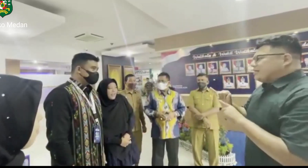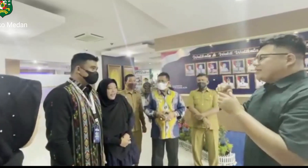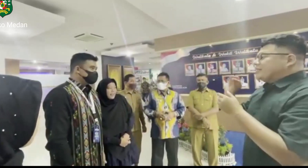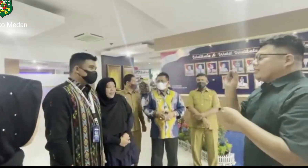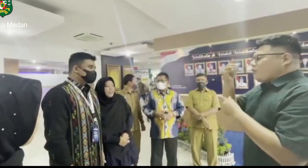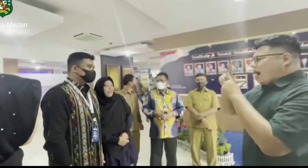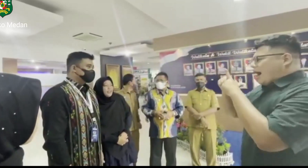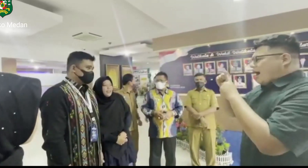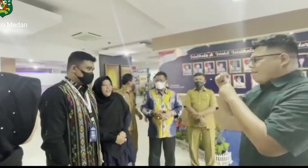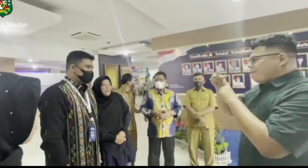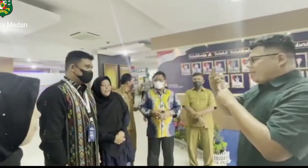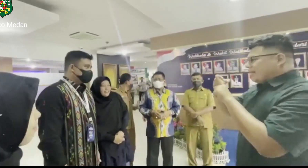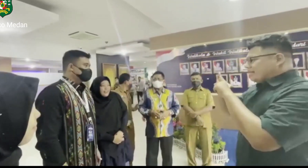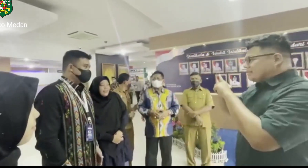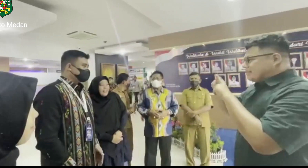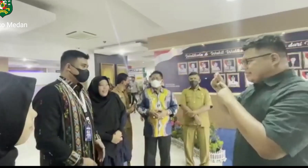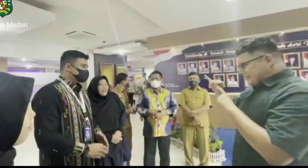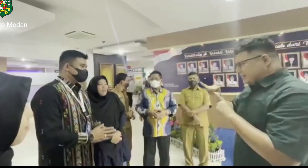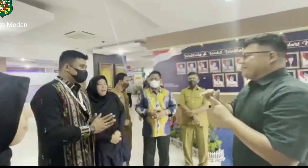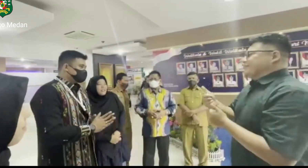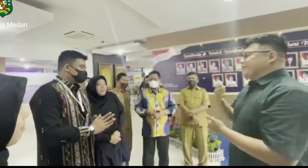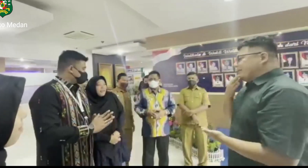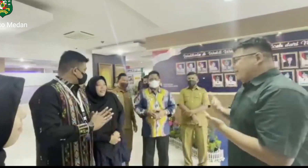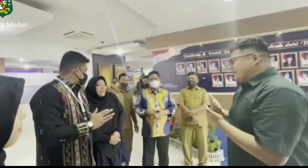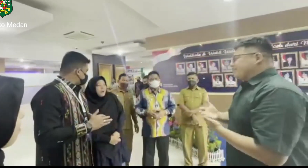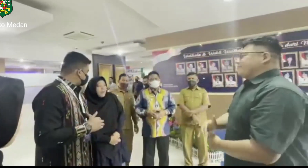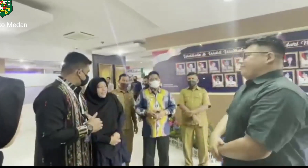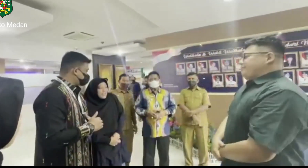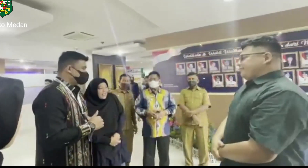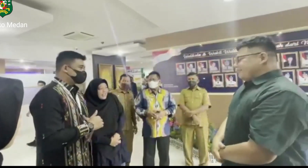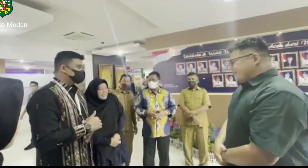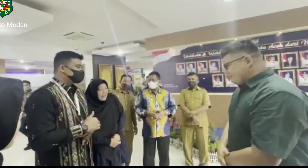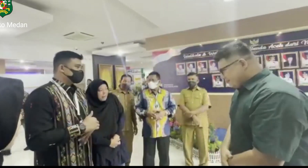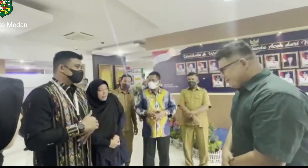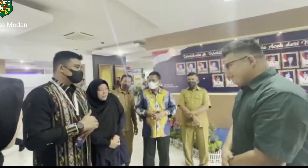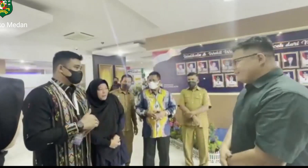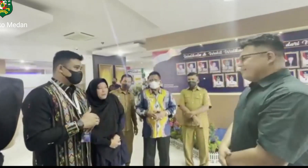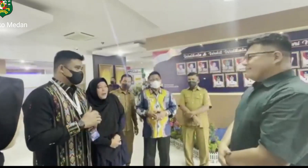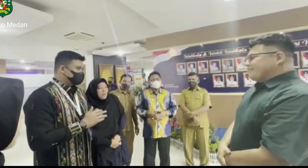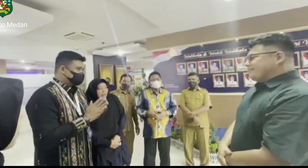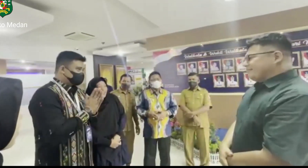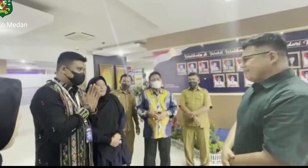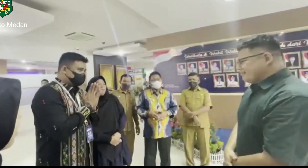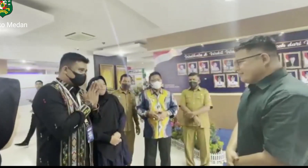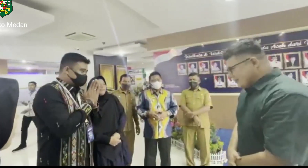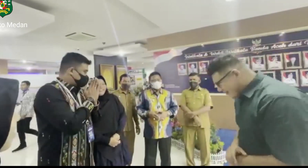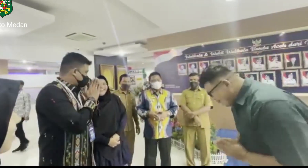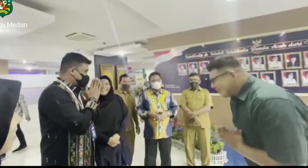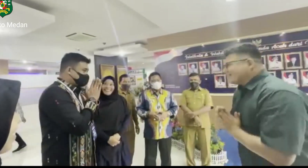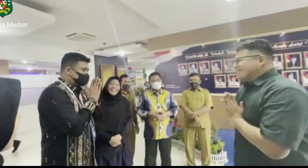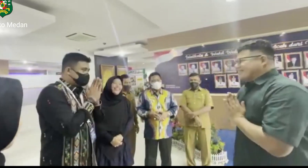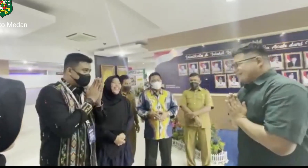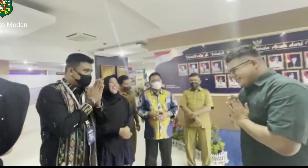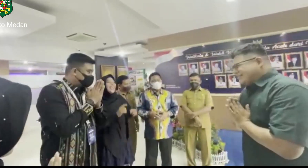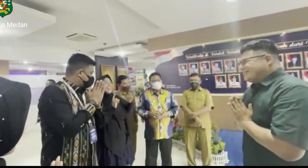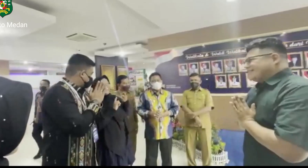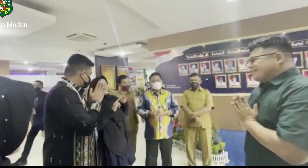disampaikan. Tadi kan Bapak terpilih jadi opeksi, sekali lagi selamat untuk Bapak. Terima kasih.